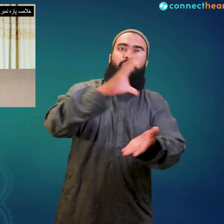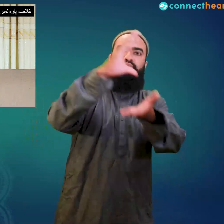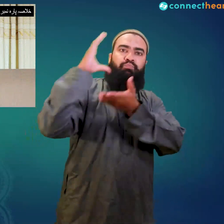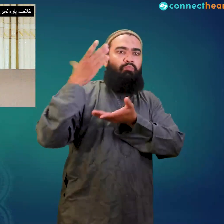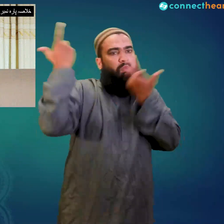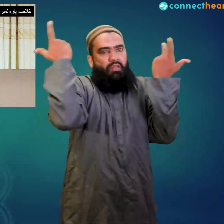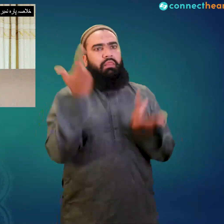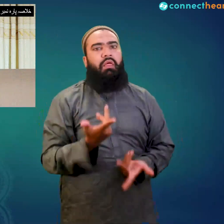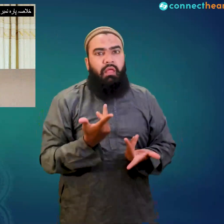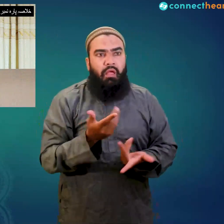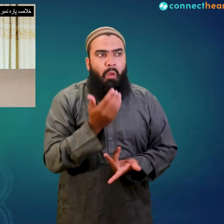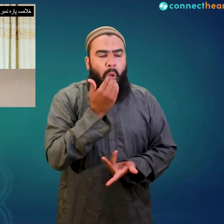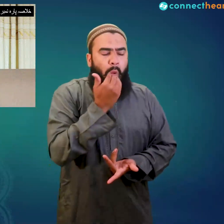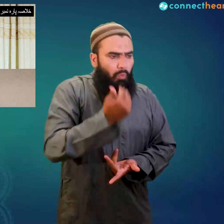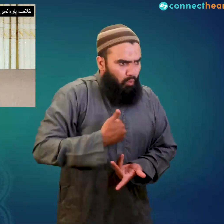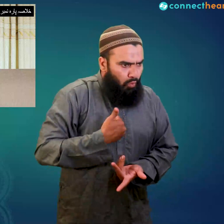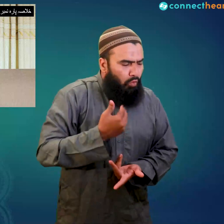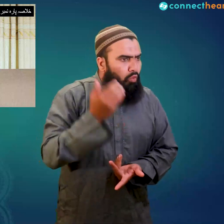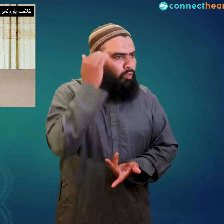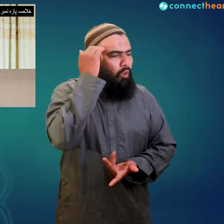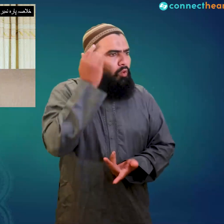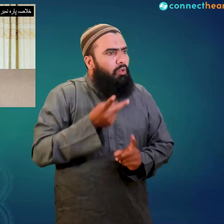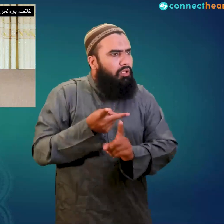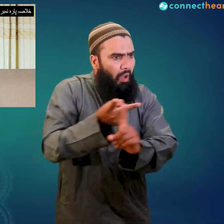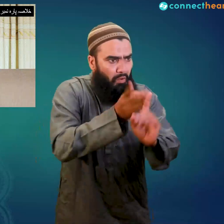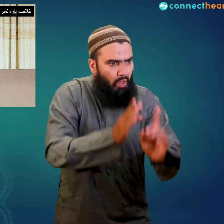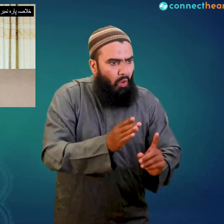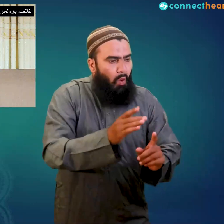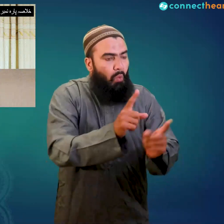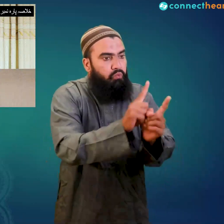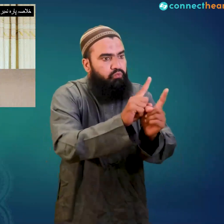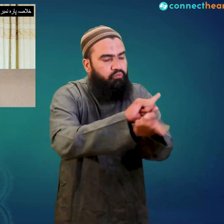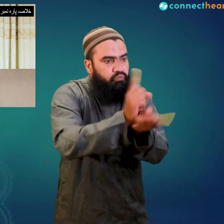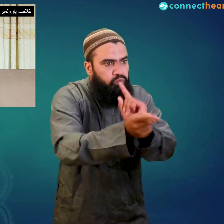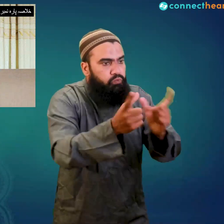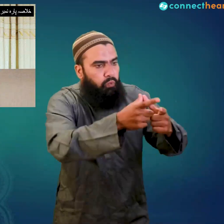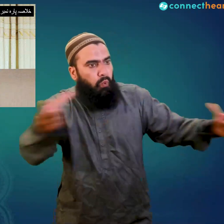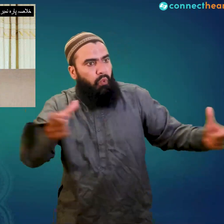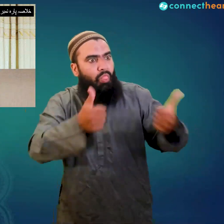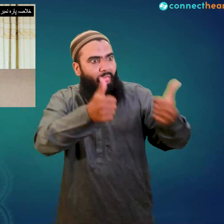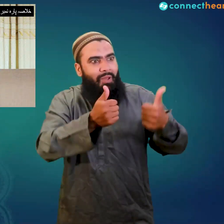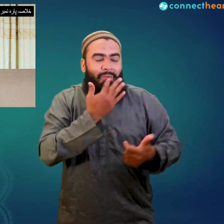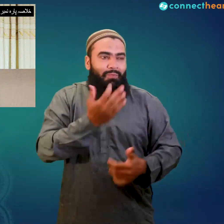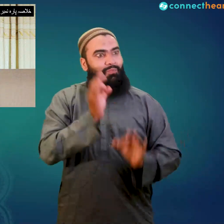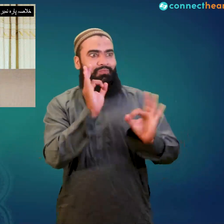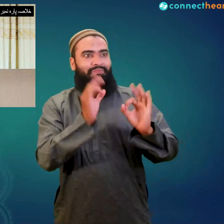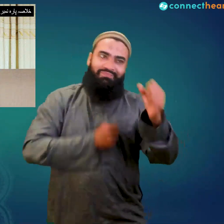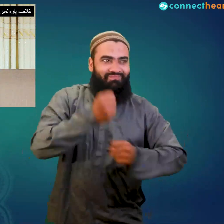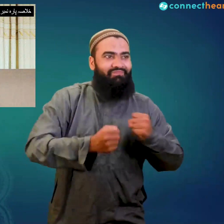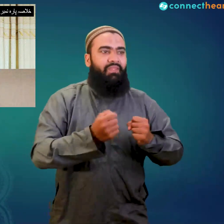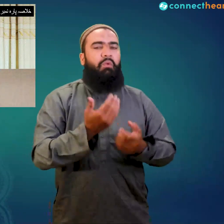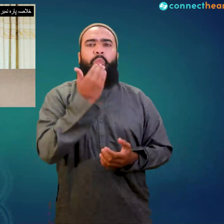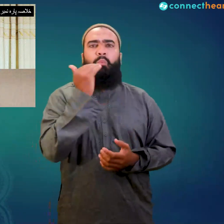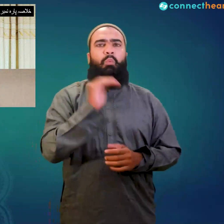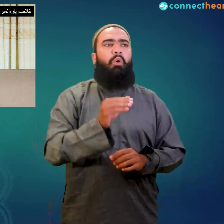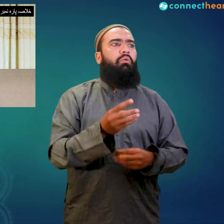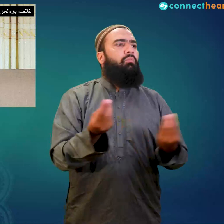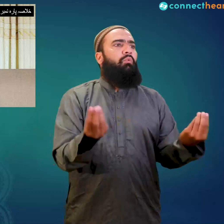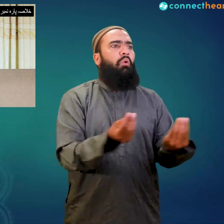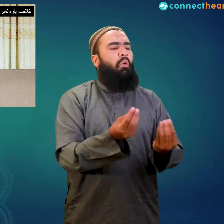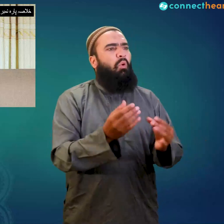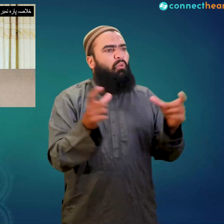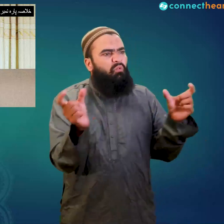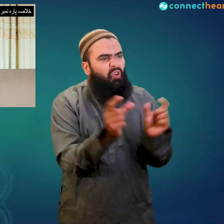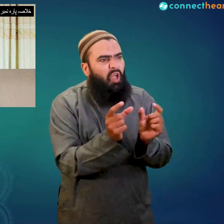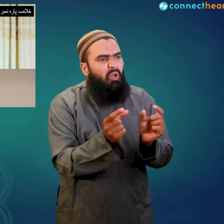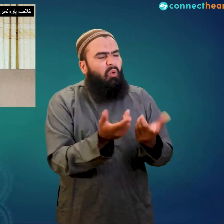پر ہے۔ کوئی قبول کرے یا نہ کرے، نتائج داعی کے اختیار میں نہیں، البتہ دعوت داعی کے اختیار میں